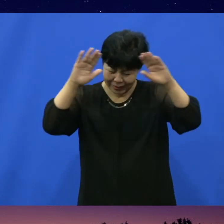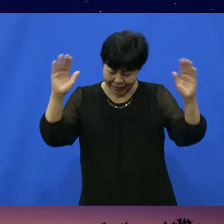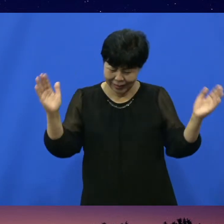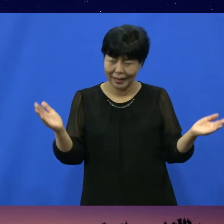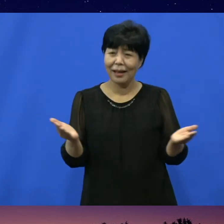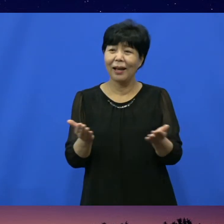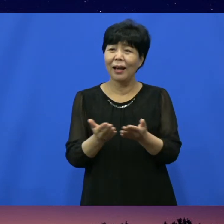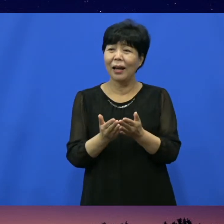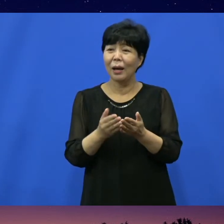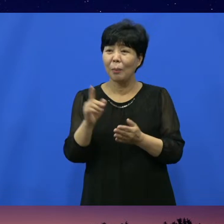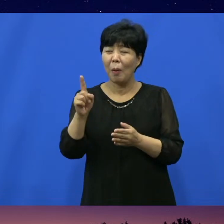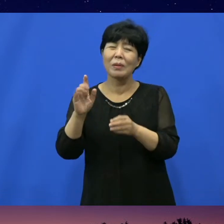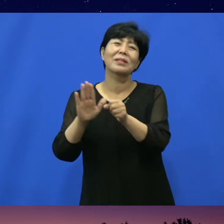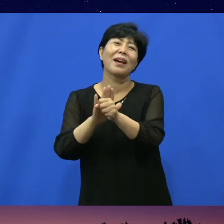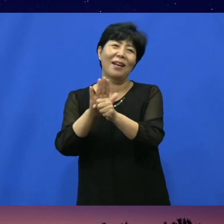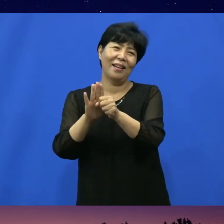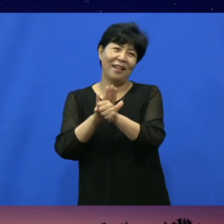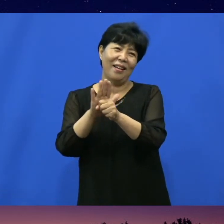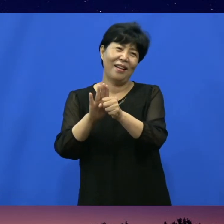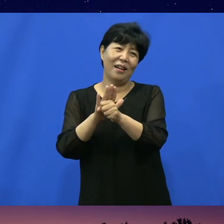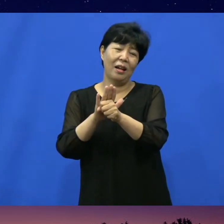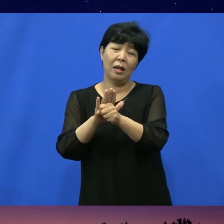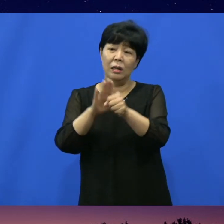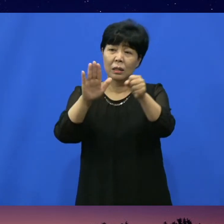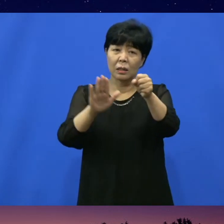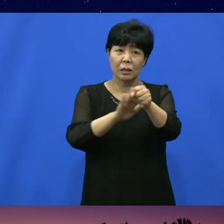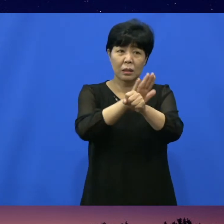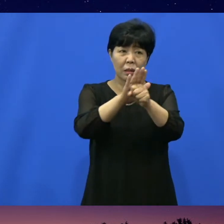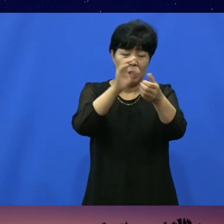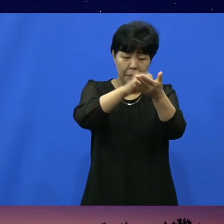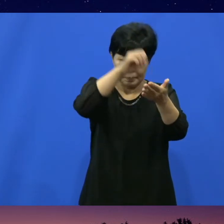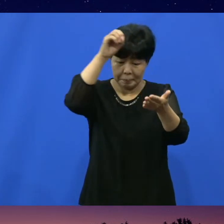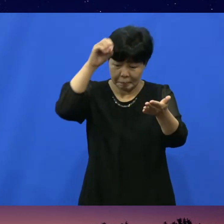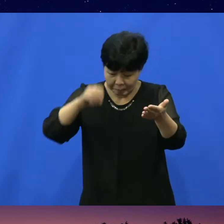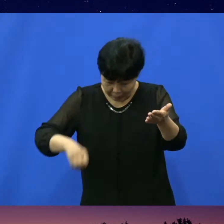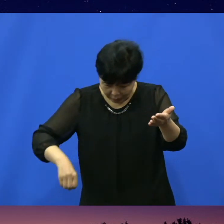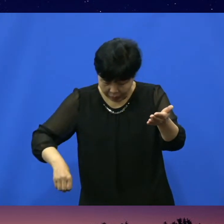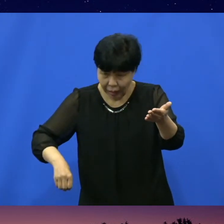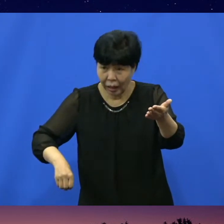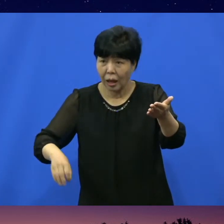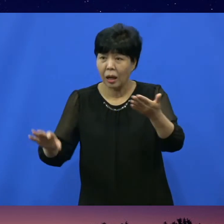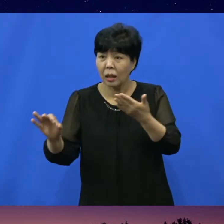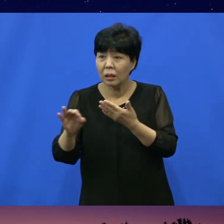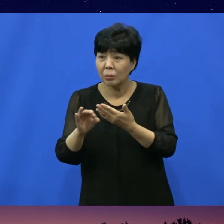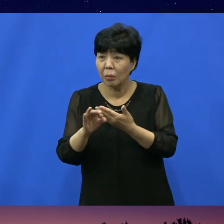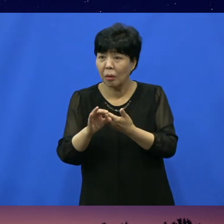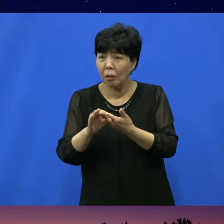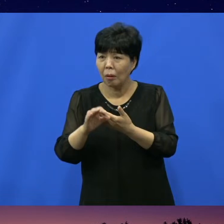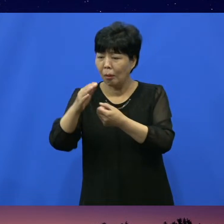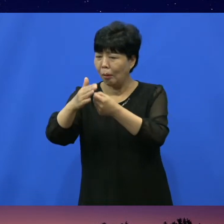하나님은 사랑입니다. 그래서 하나님에게 사랑을 빼버리면 하나님이 성립이 안 돼요. 하나님은 사랑이시다.